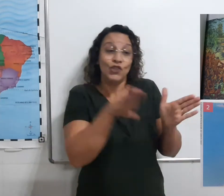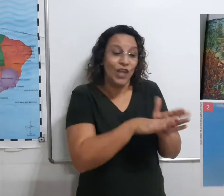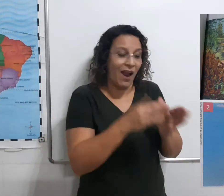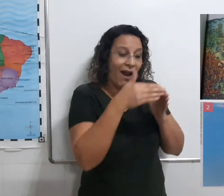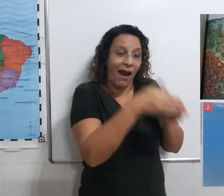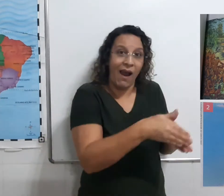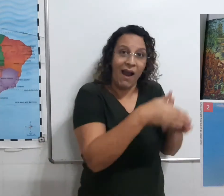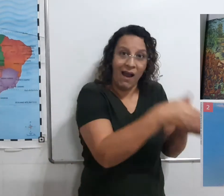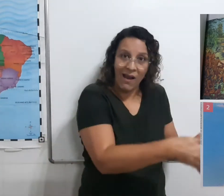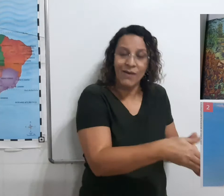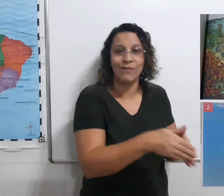aportaram.